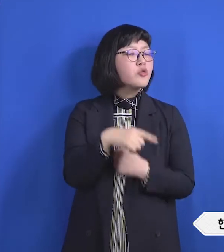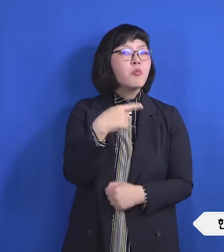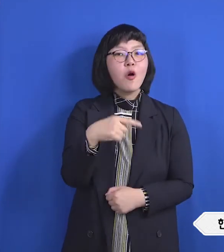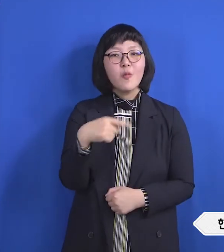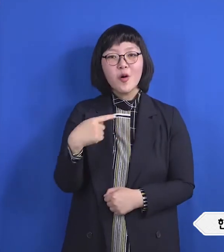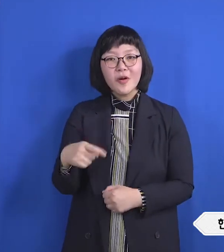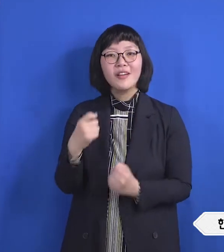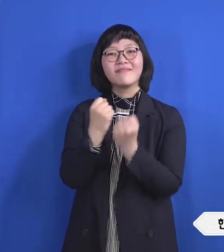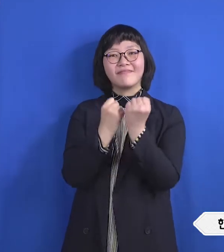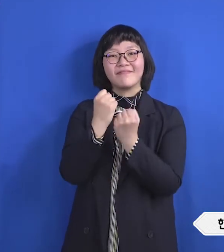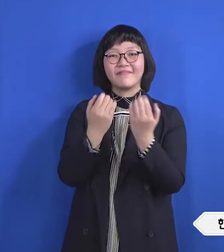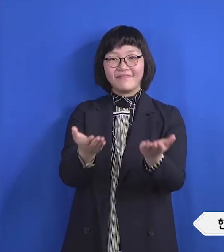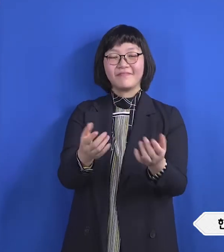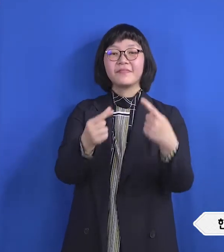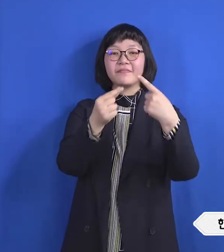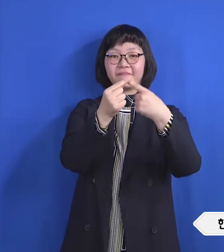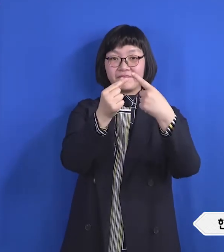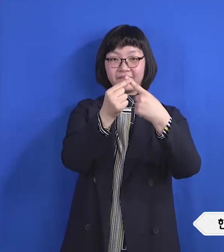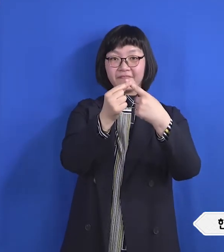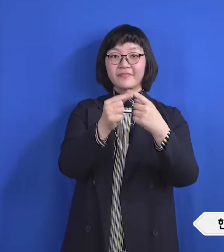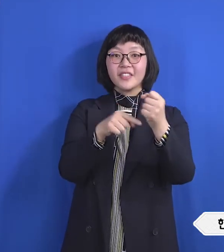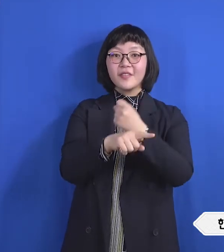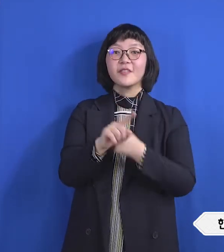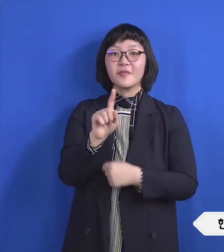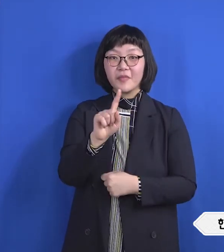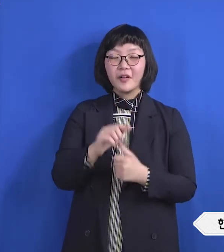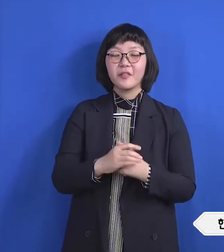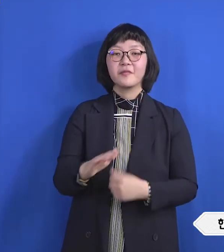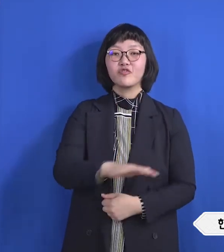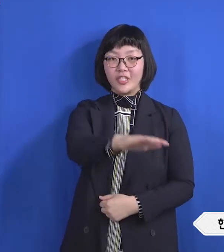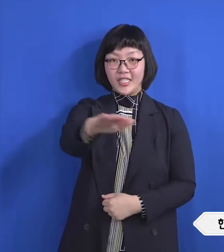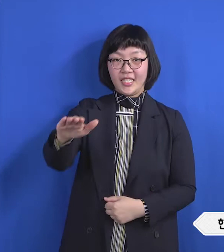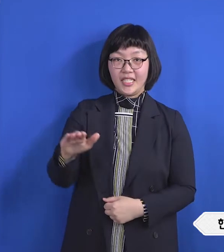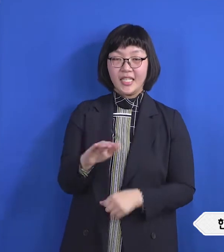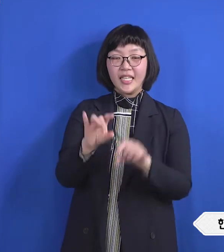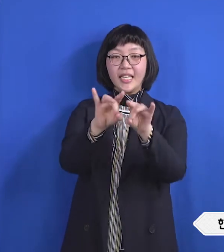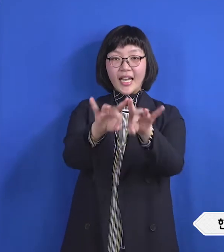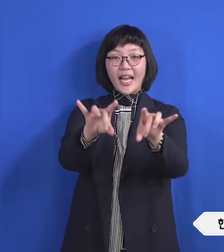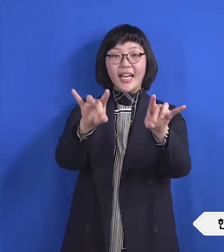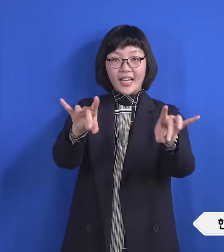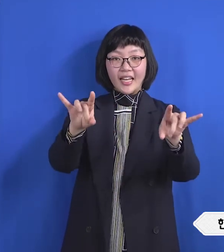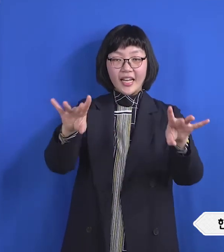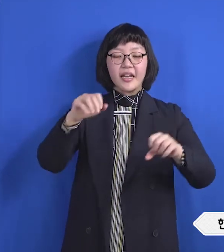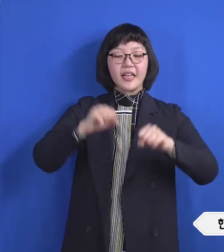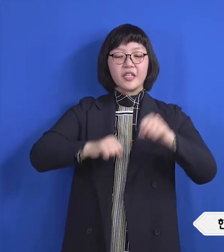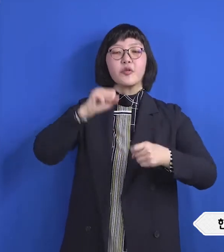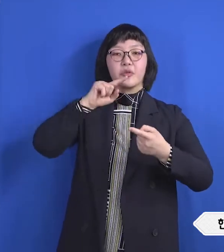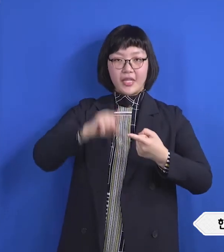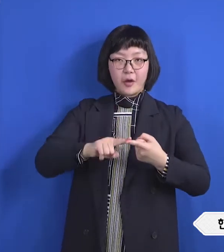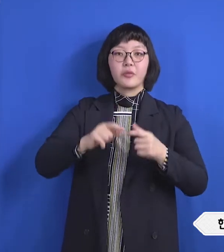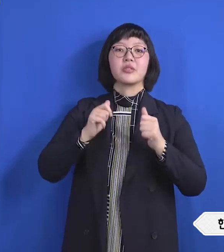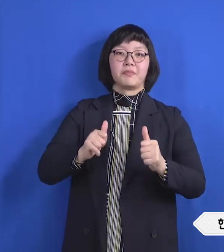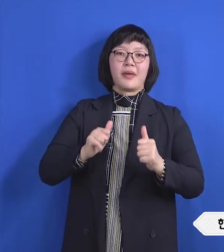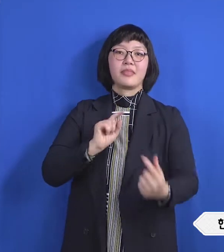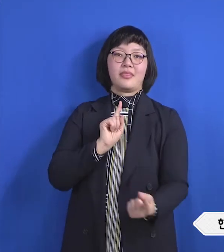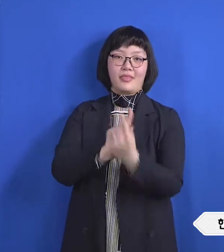생각을 해보겠습니다. 첫째는 우리는 각자가 행한 대로 심판을